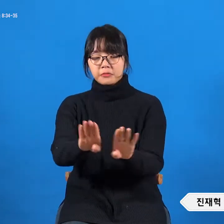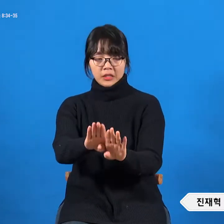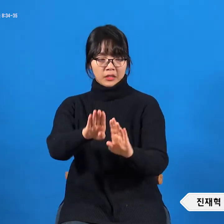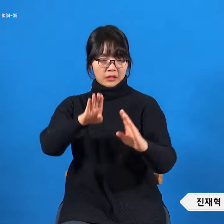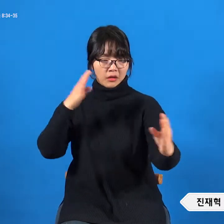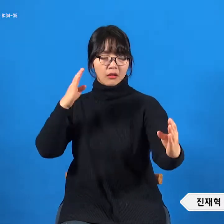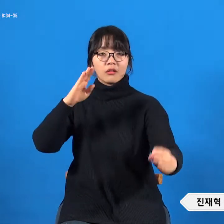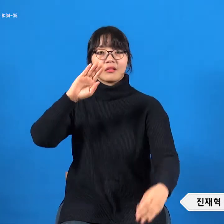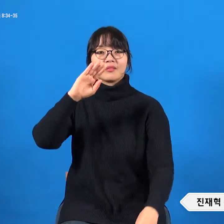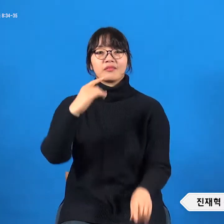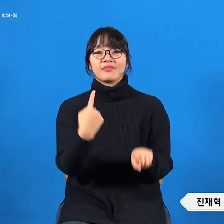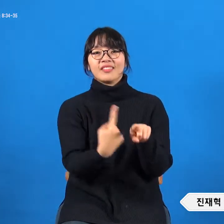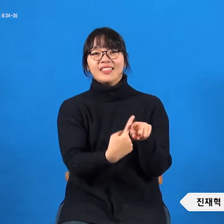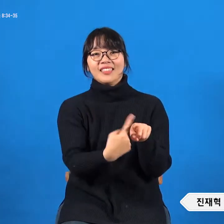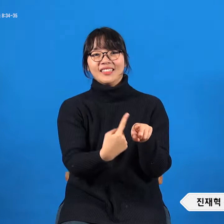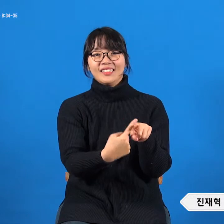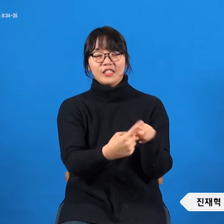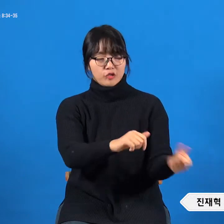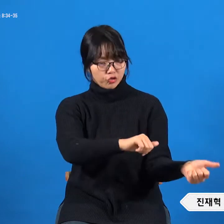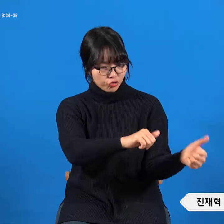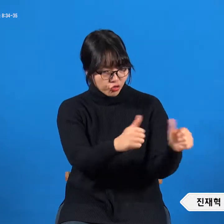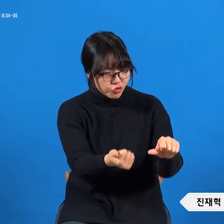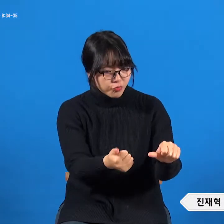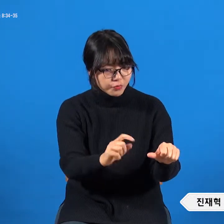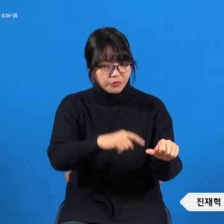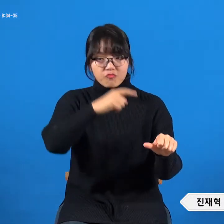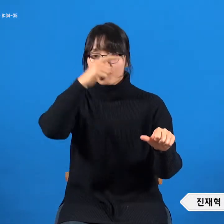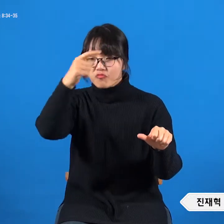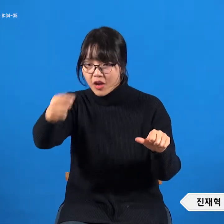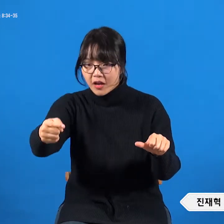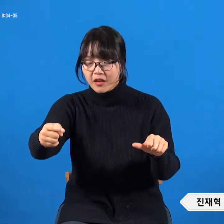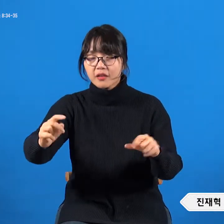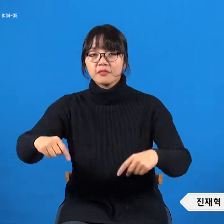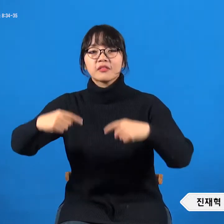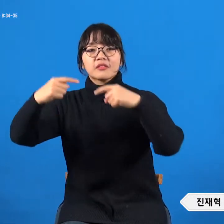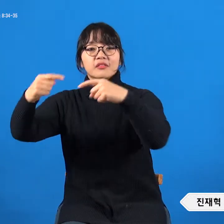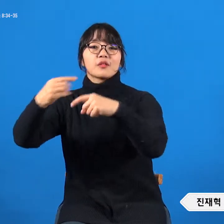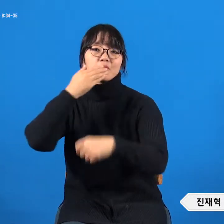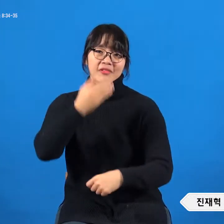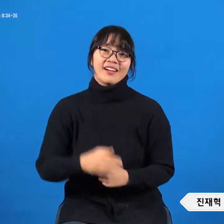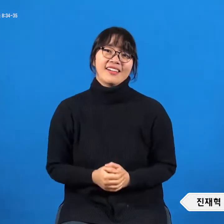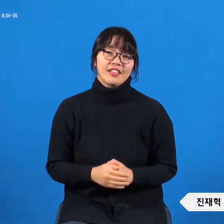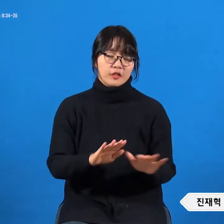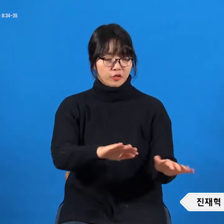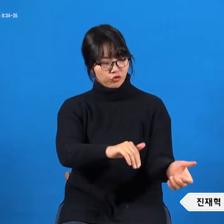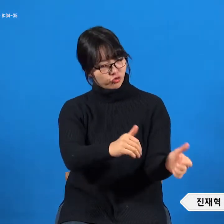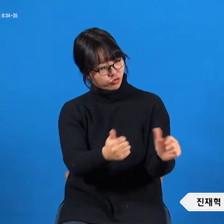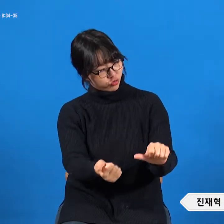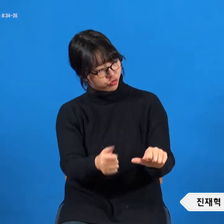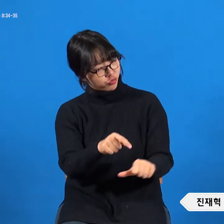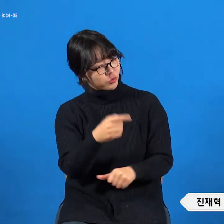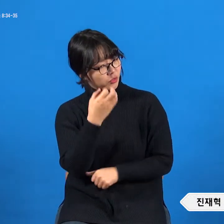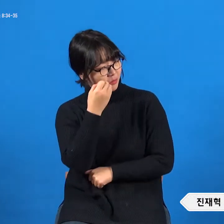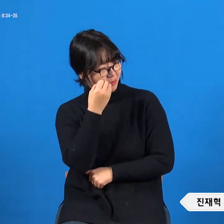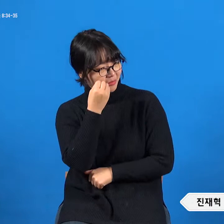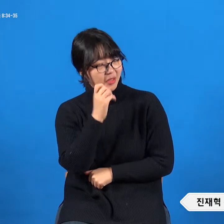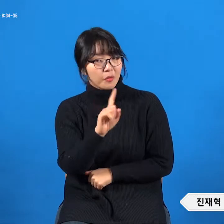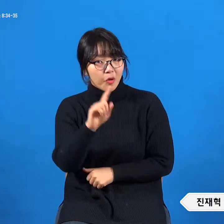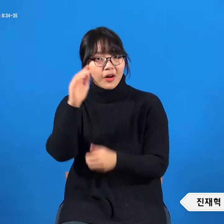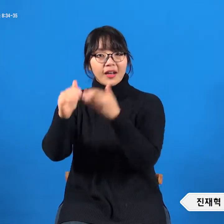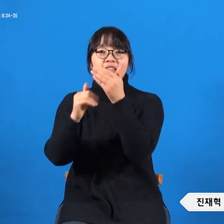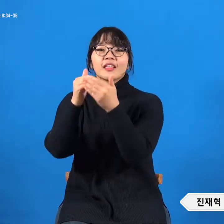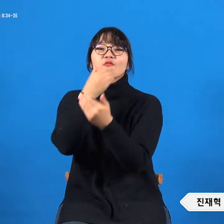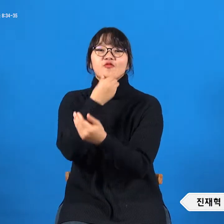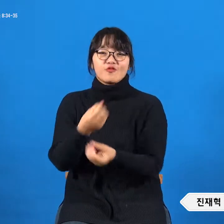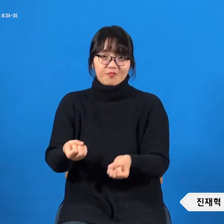됩니다. 죽음은 생명을 통하는 길이 됩니다. 이 죽음의 신비, 하나님의 축복, 이